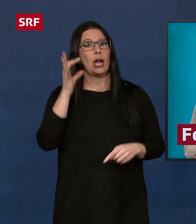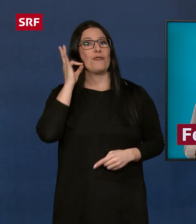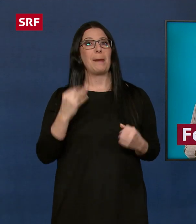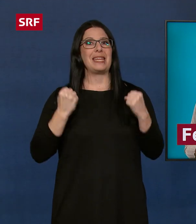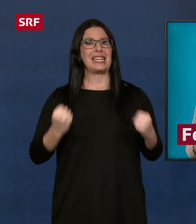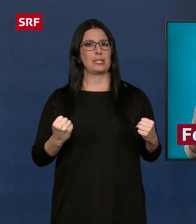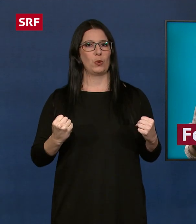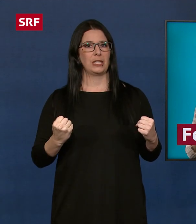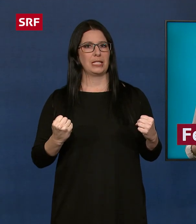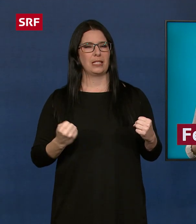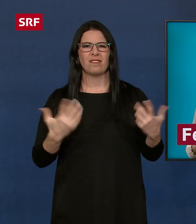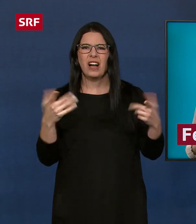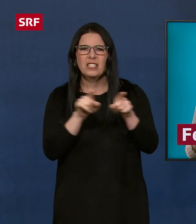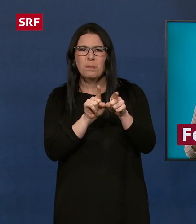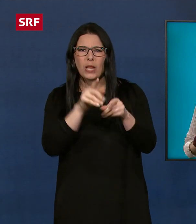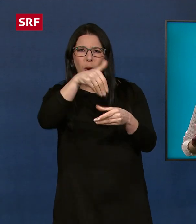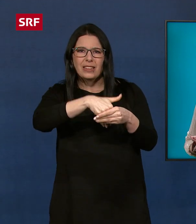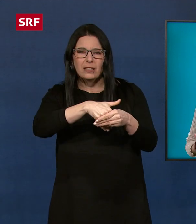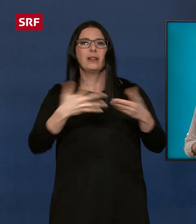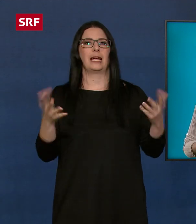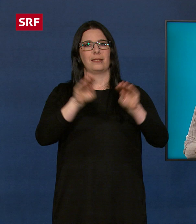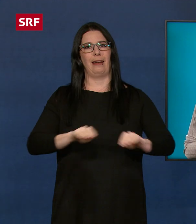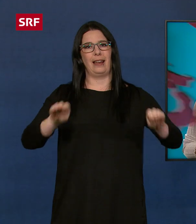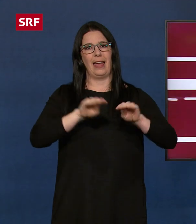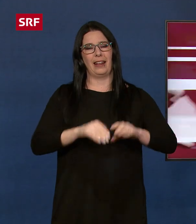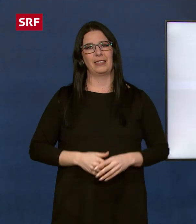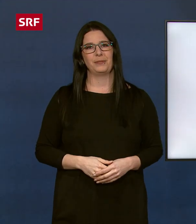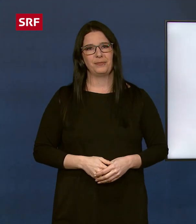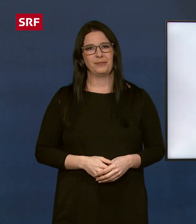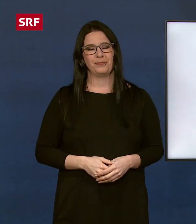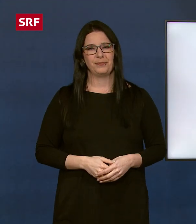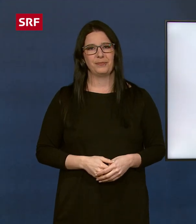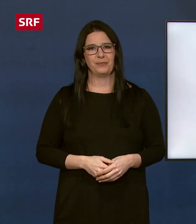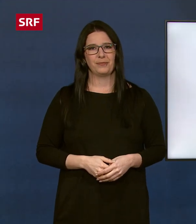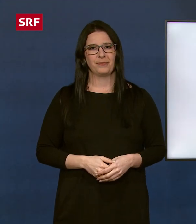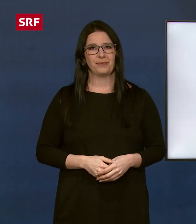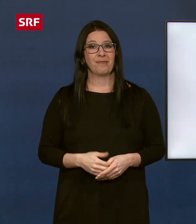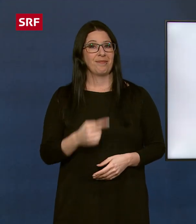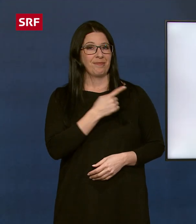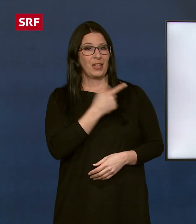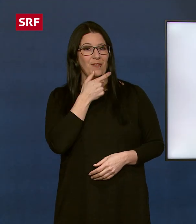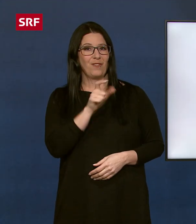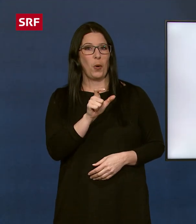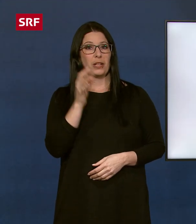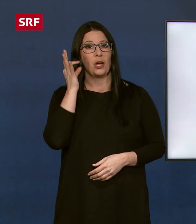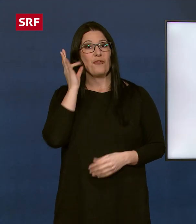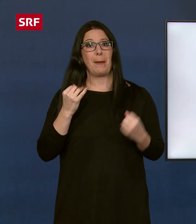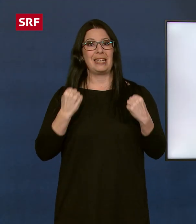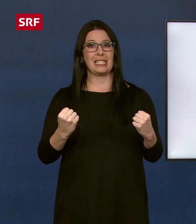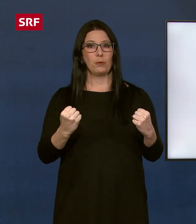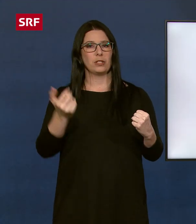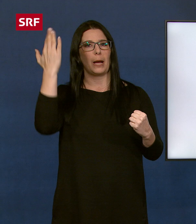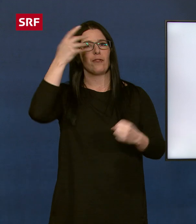gehört. Was das genau bedeutet, das erklären wir dir jetzt. Das Wort Feminismus kommt